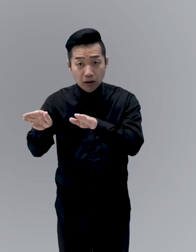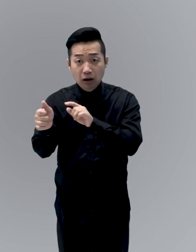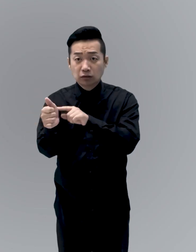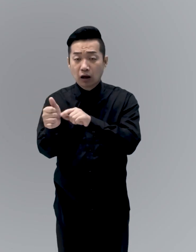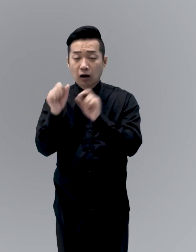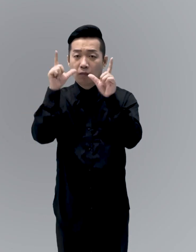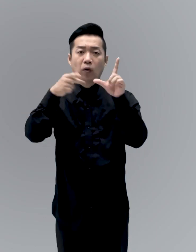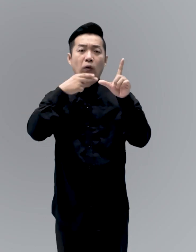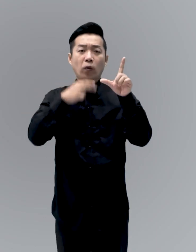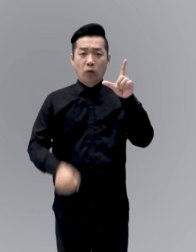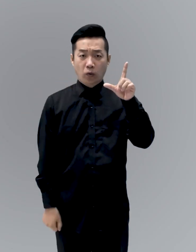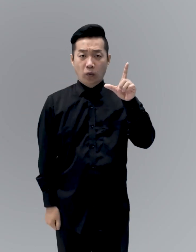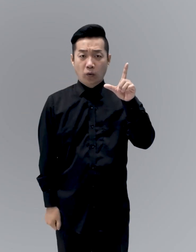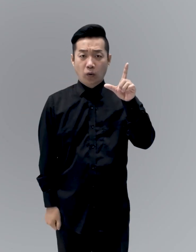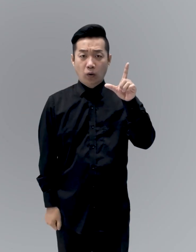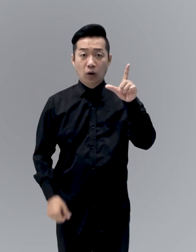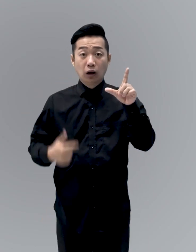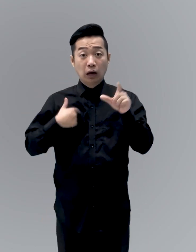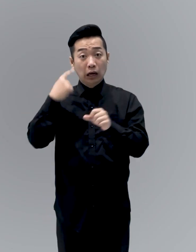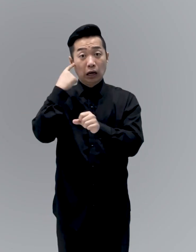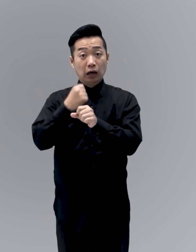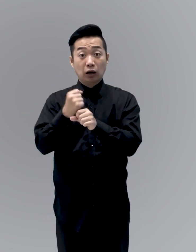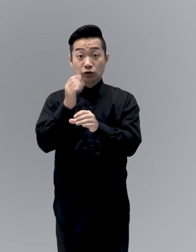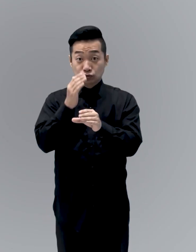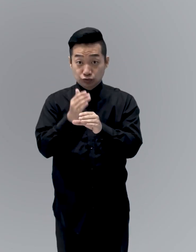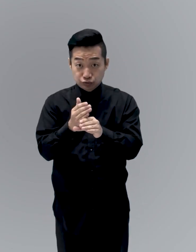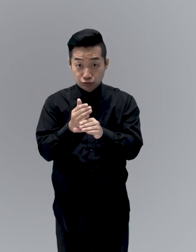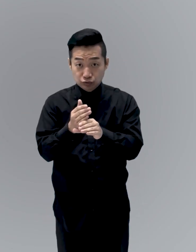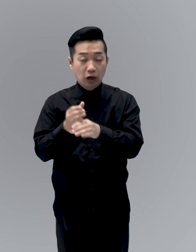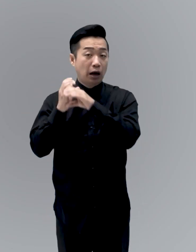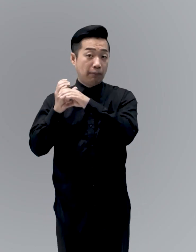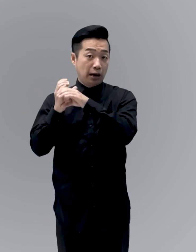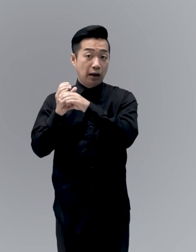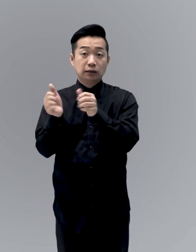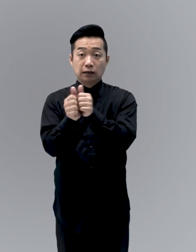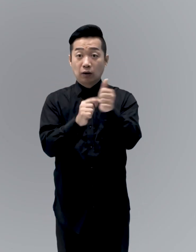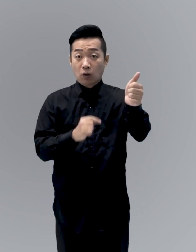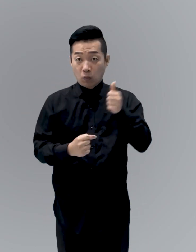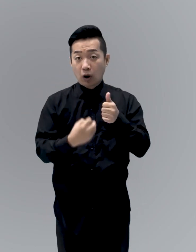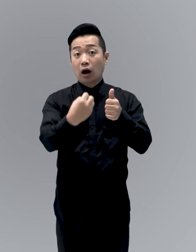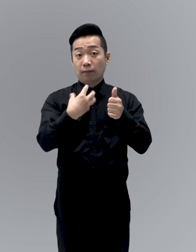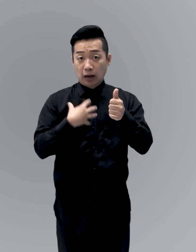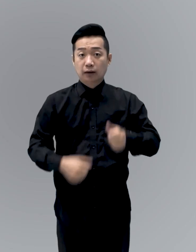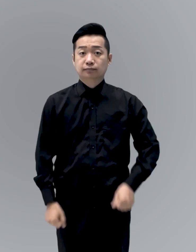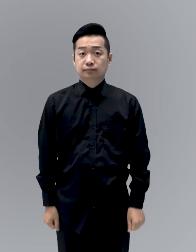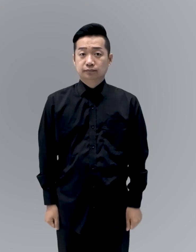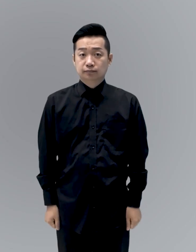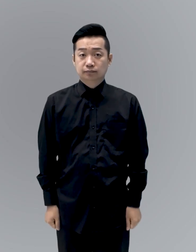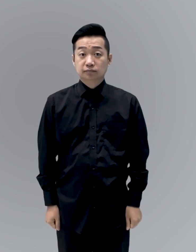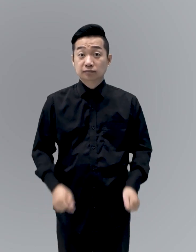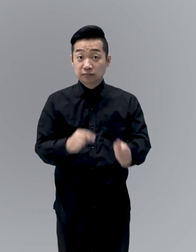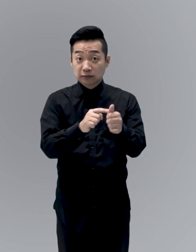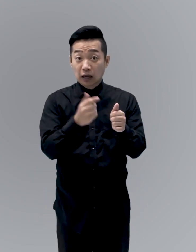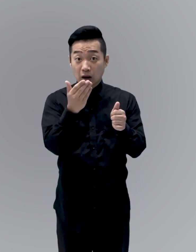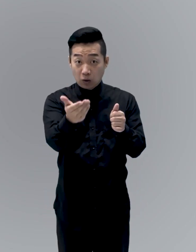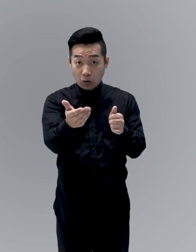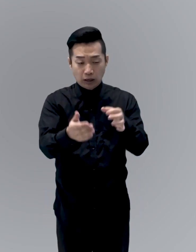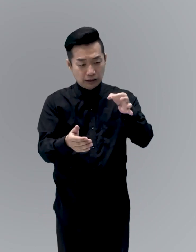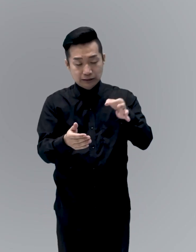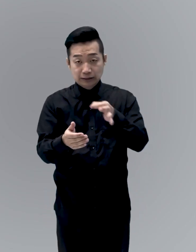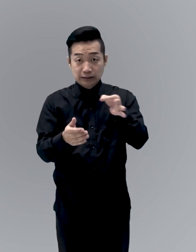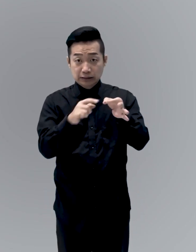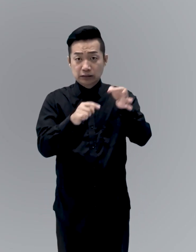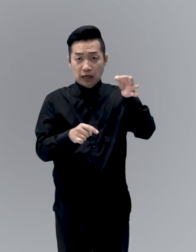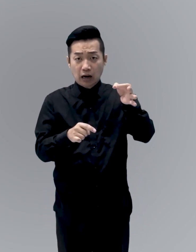남자는 깨어나지 않았다. 그리고 당황한 나를 보고 바텐더가 다가와 말을 건넸다. 남자분이 손님